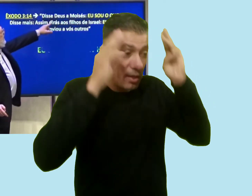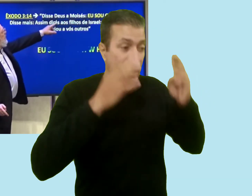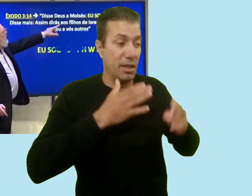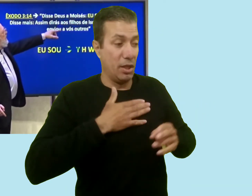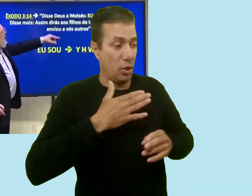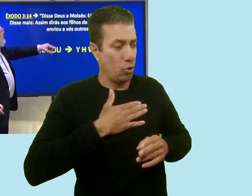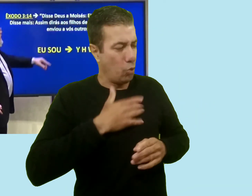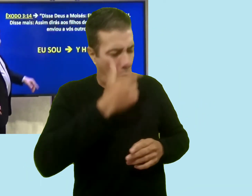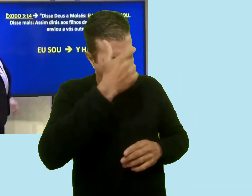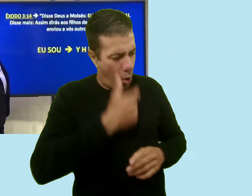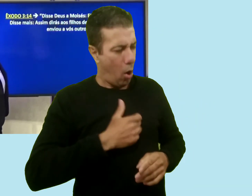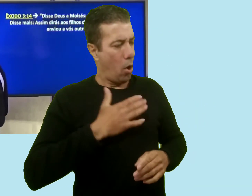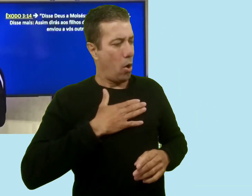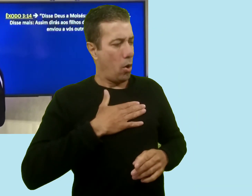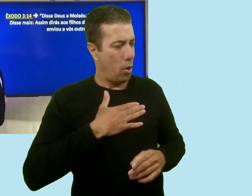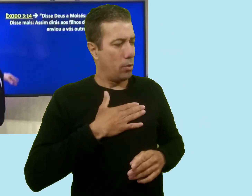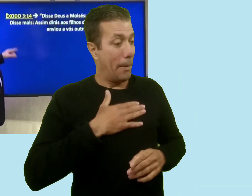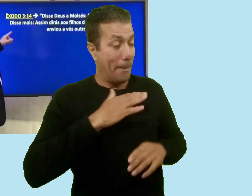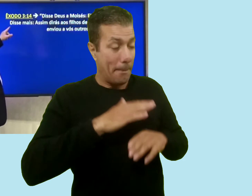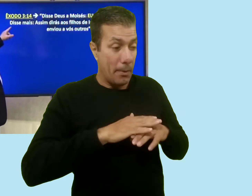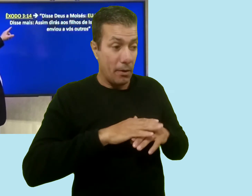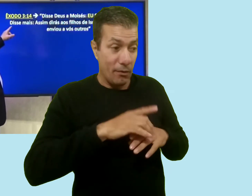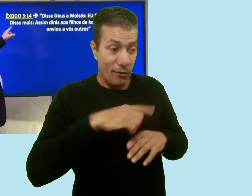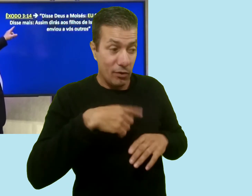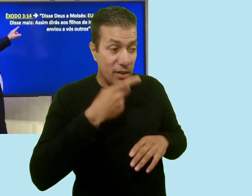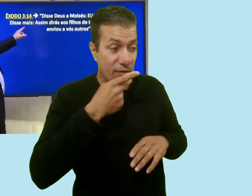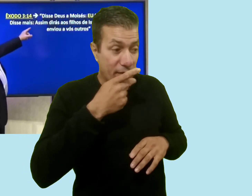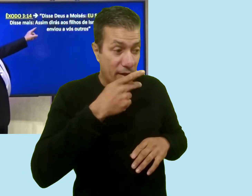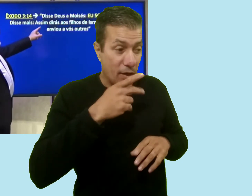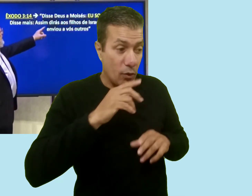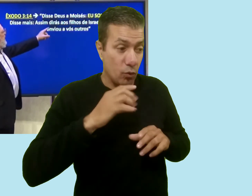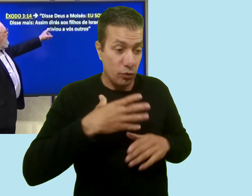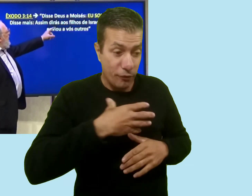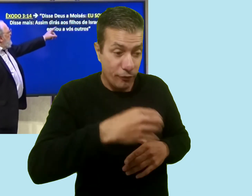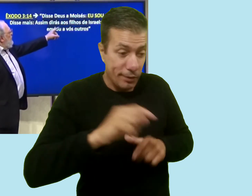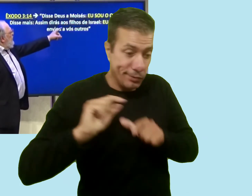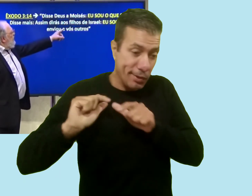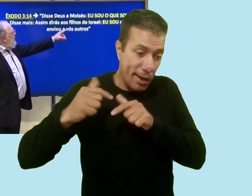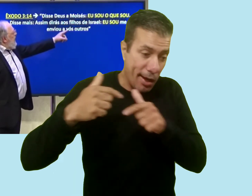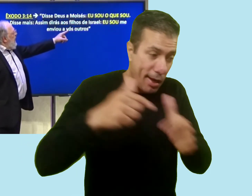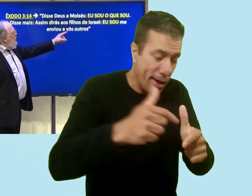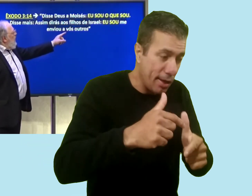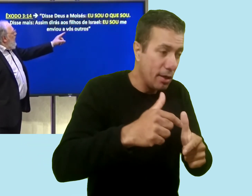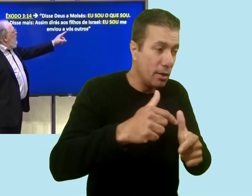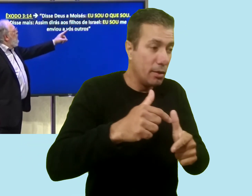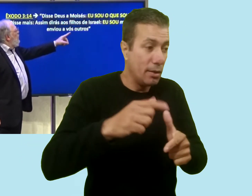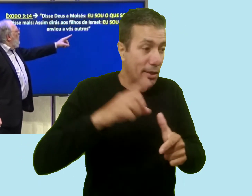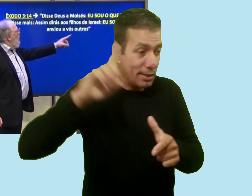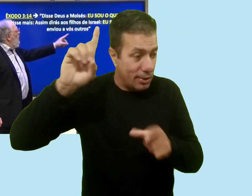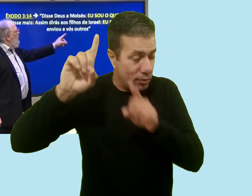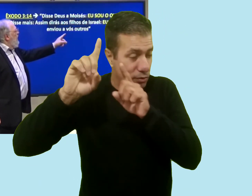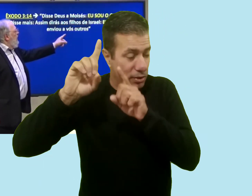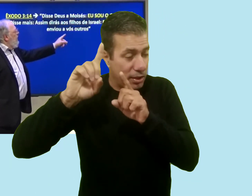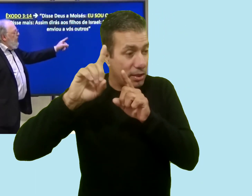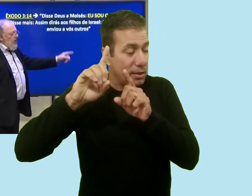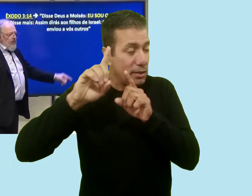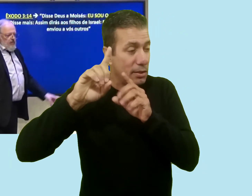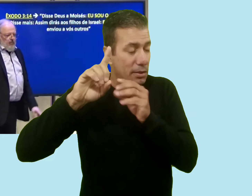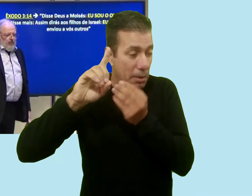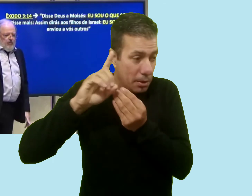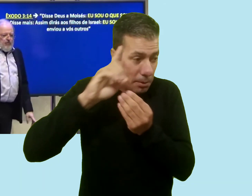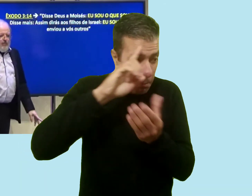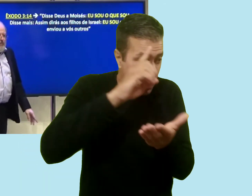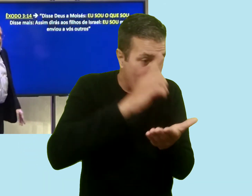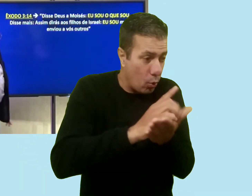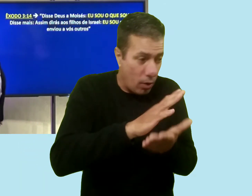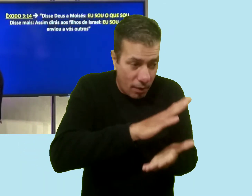Disse Deus a Moisés: eu sou o que sou. Disse mais: assim dirás aos filhos de Israel, eu sou, me enviou a vós